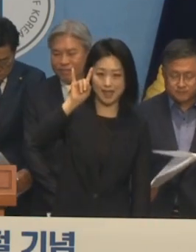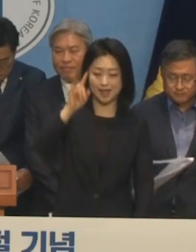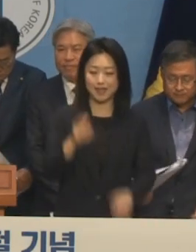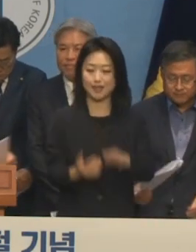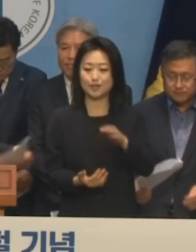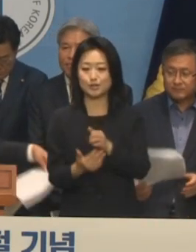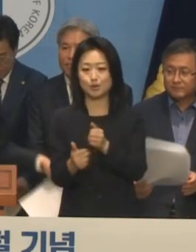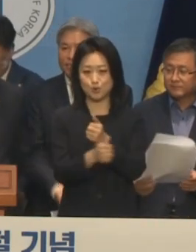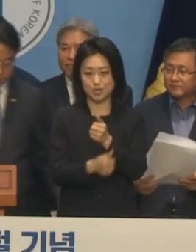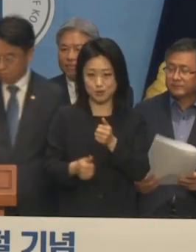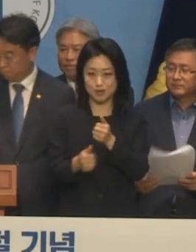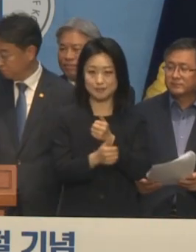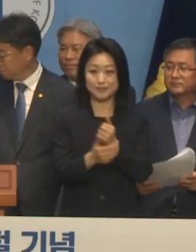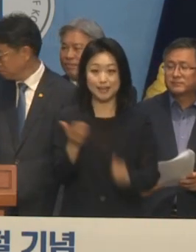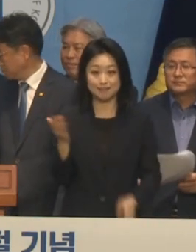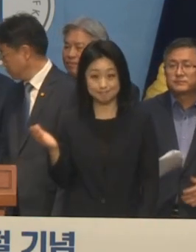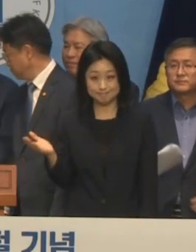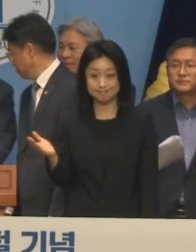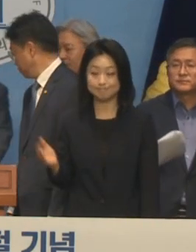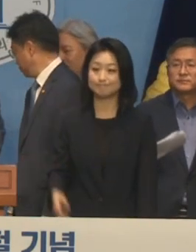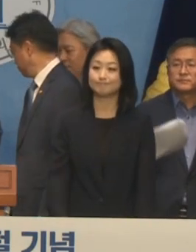하겠습니다.